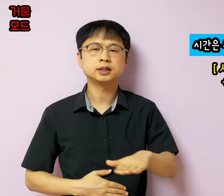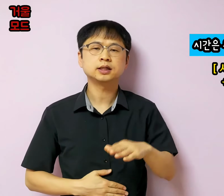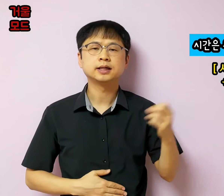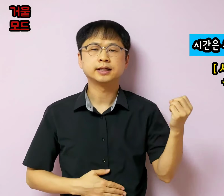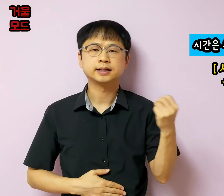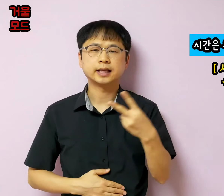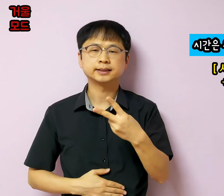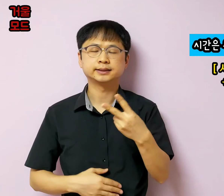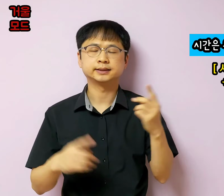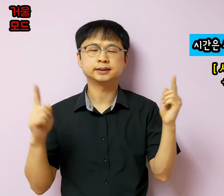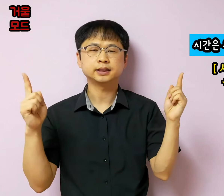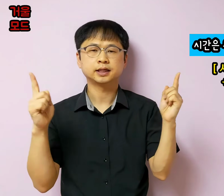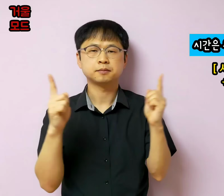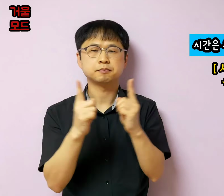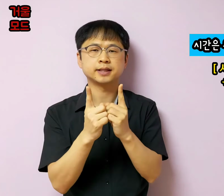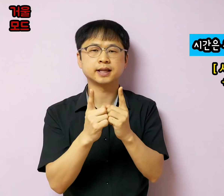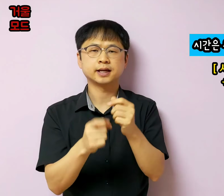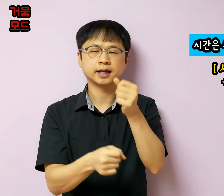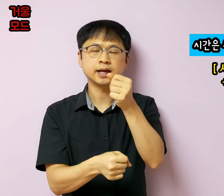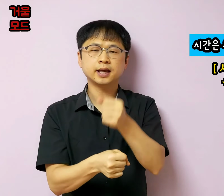우리를 다시 만나게